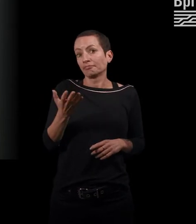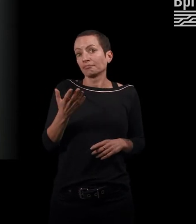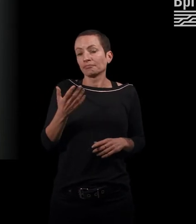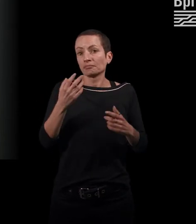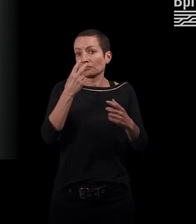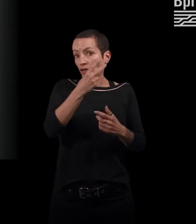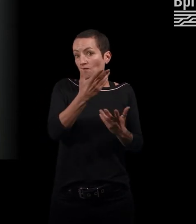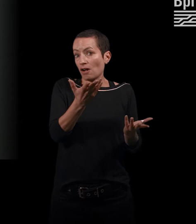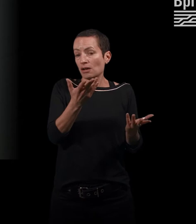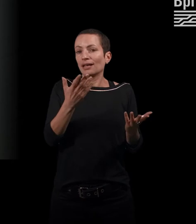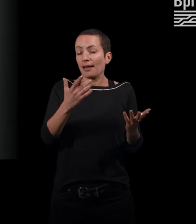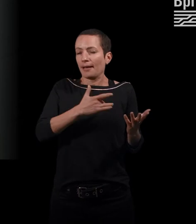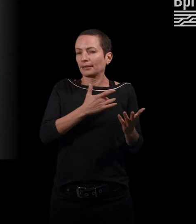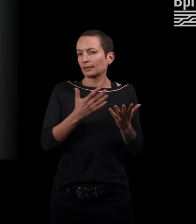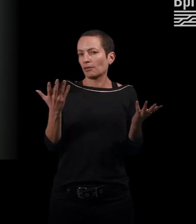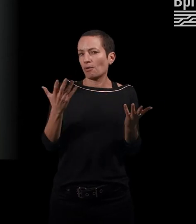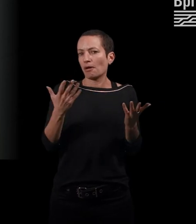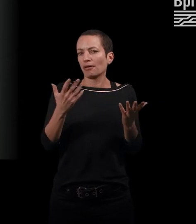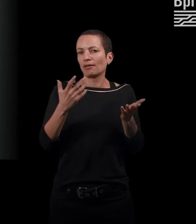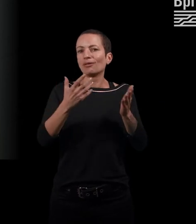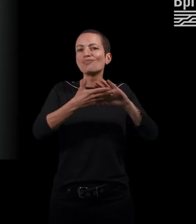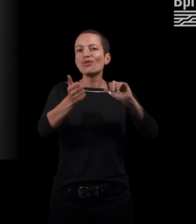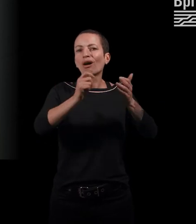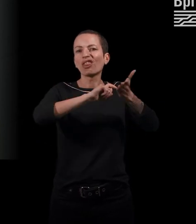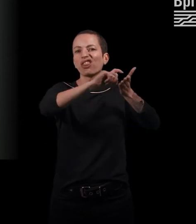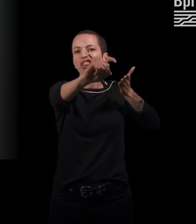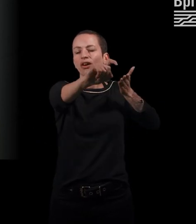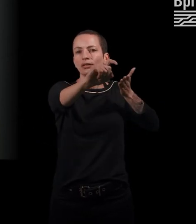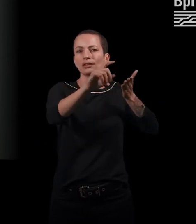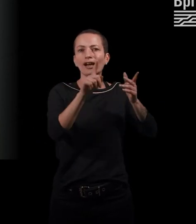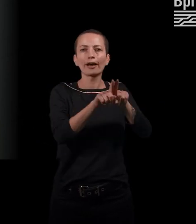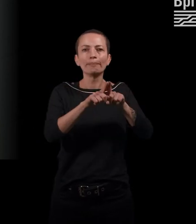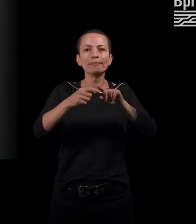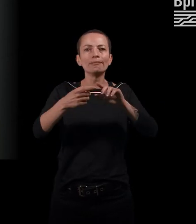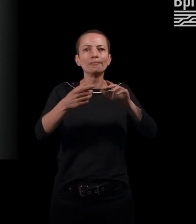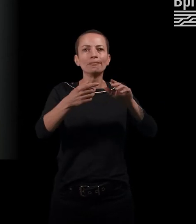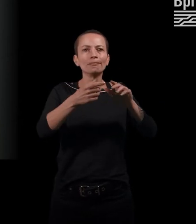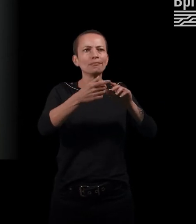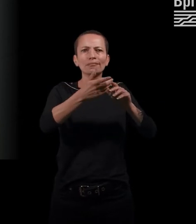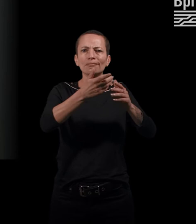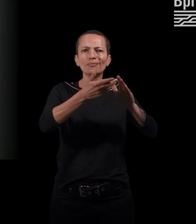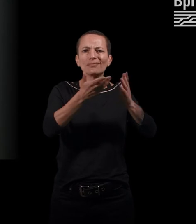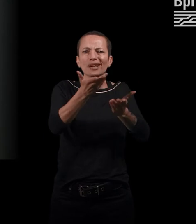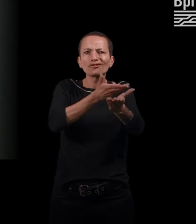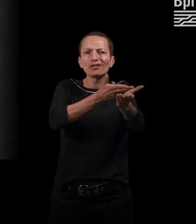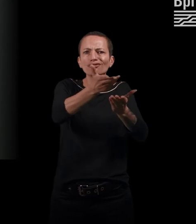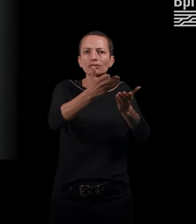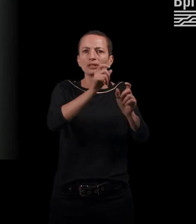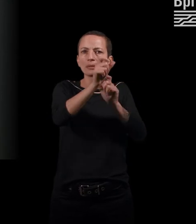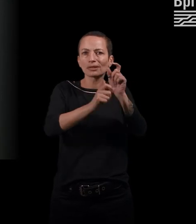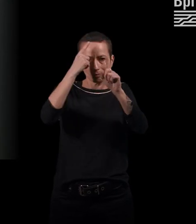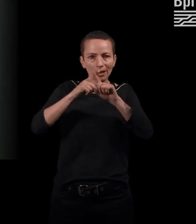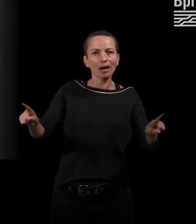Effectivement, on trouve. Et ce qui est intéressant aussi, c'est qu'on trouve des tags qui sont. Il y a une conversation qui s'est produite sur les murs. Des